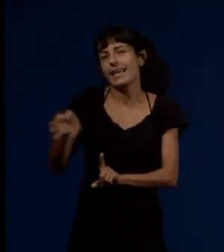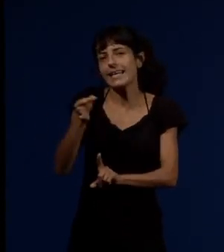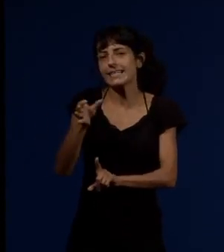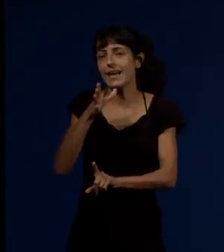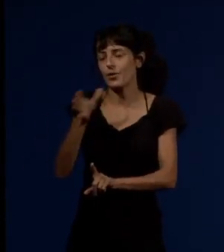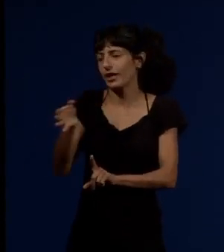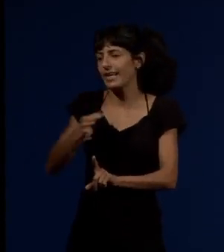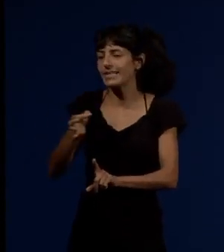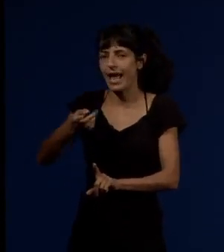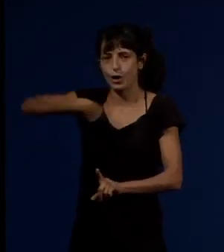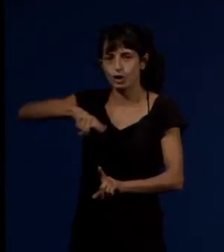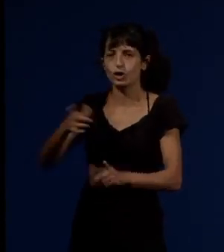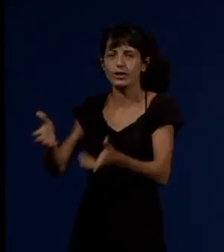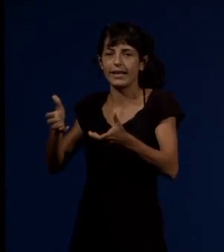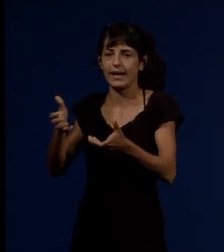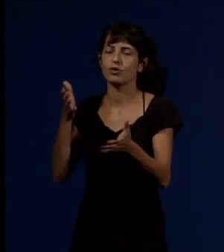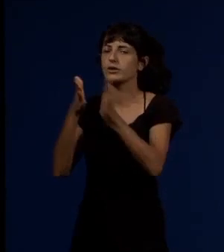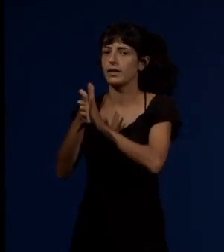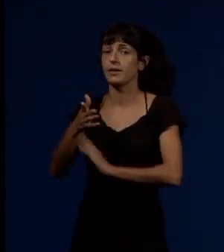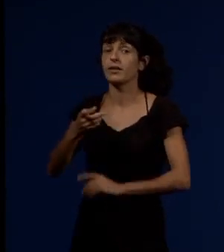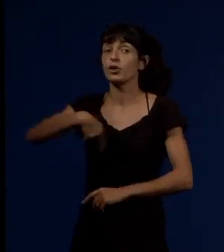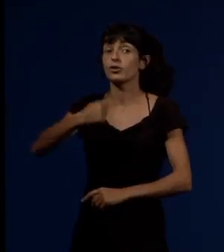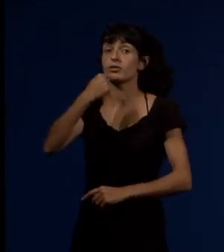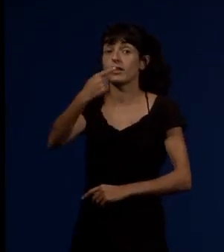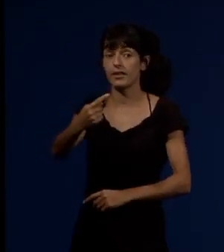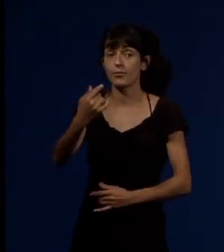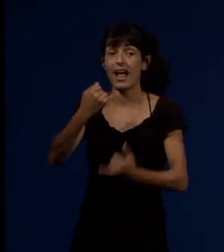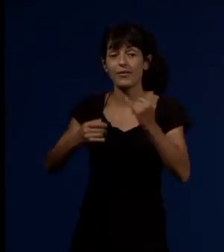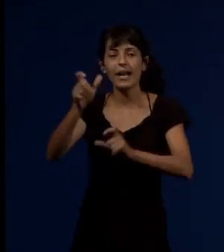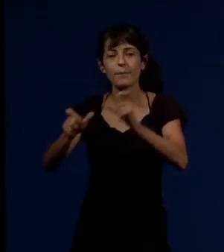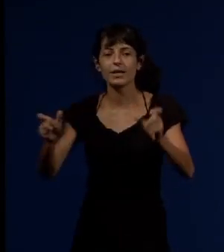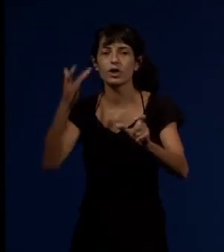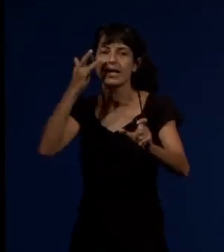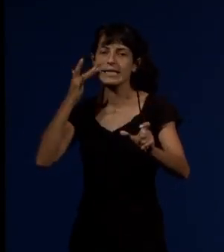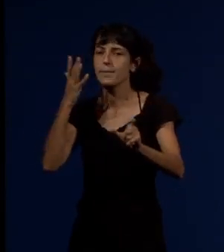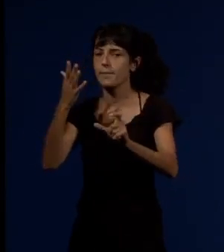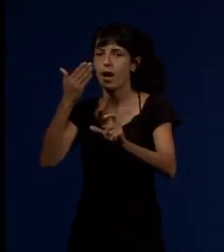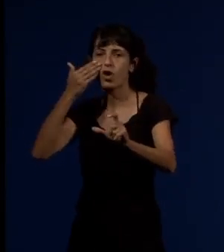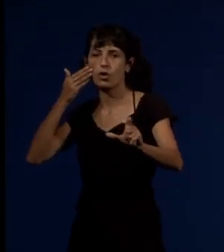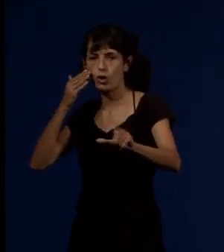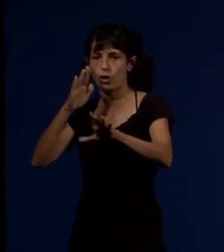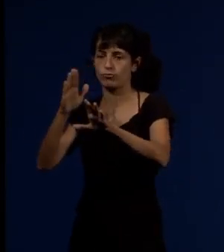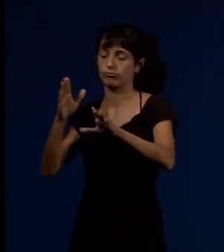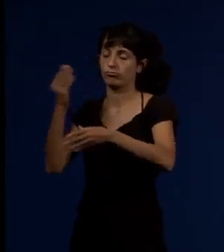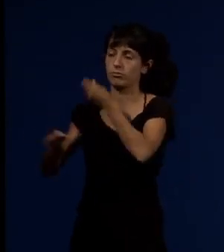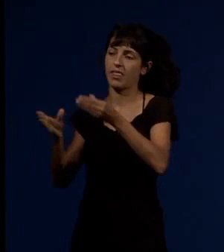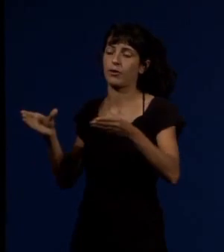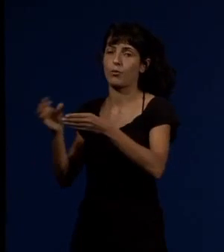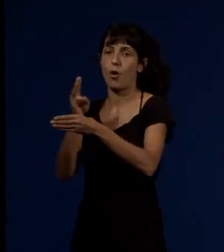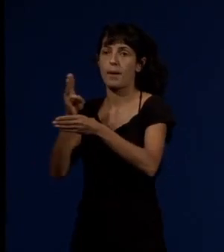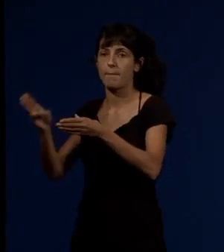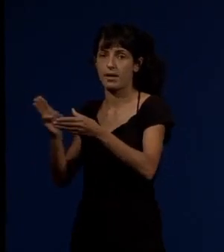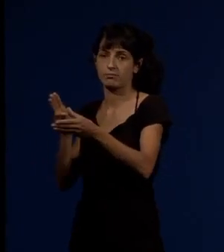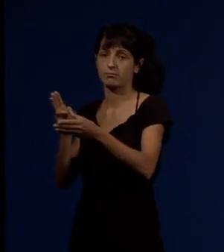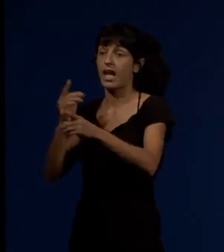sempre gañan. Nos lle dicimos que vai ser a xente a que limpe de corrupción ao Partido Popular e limpe e vote